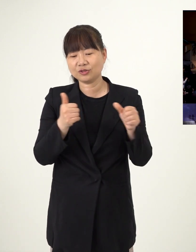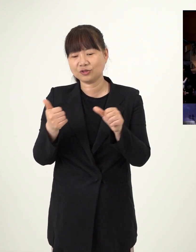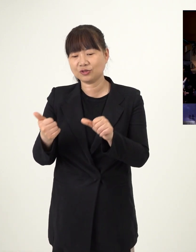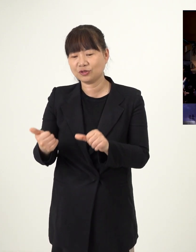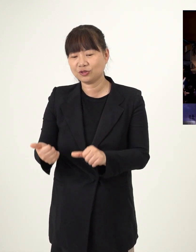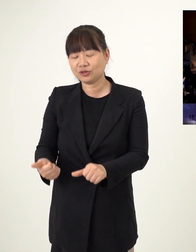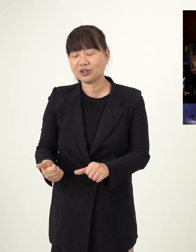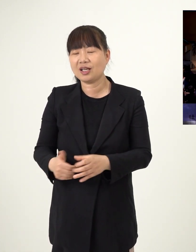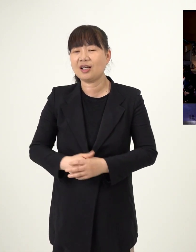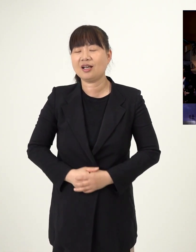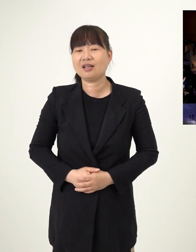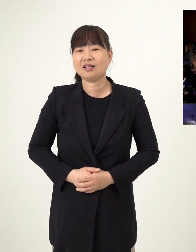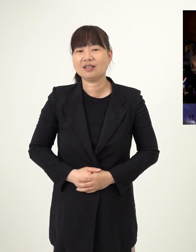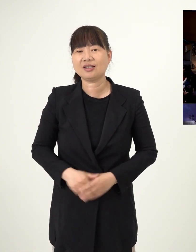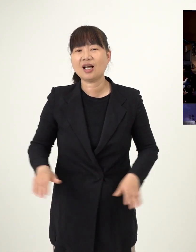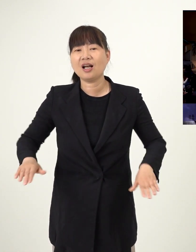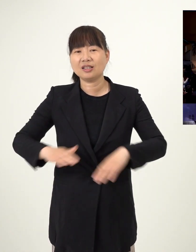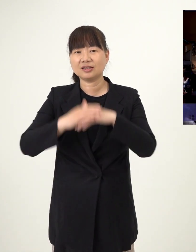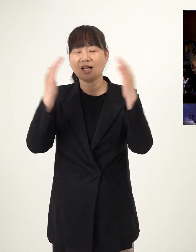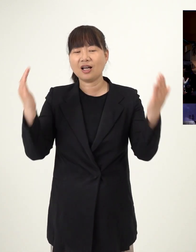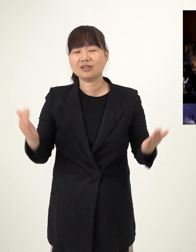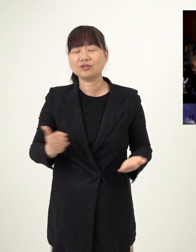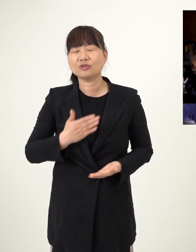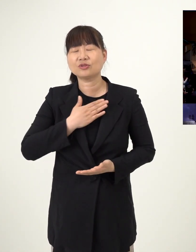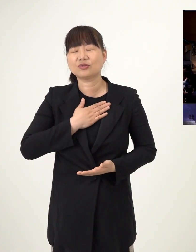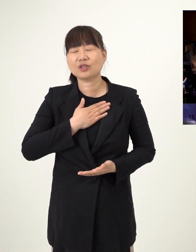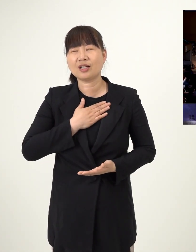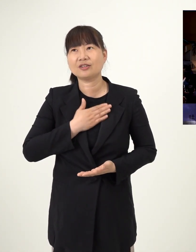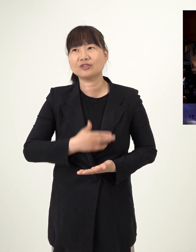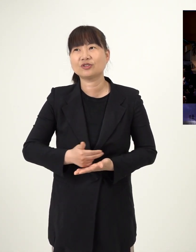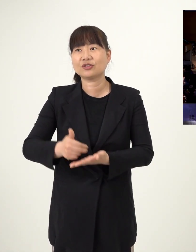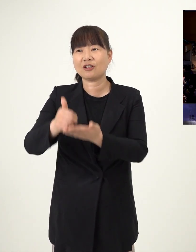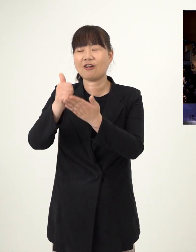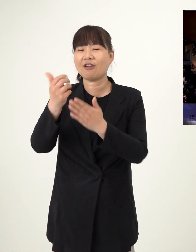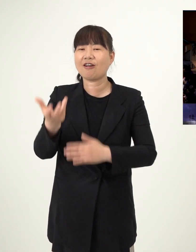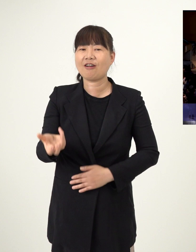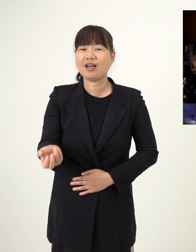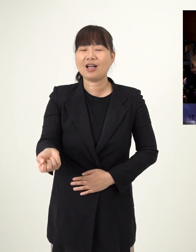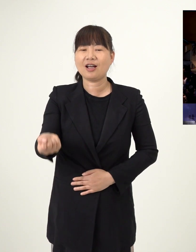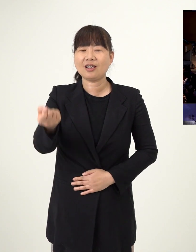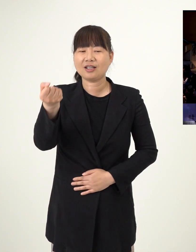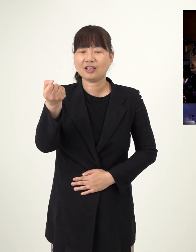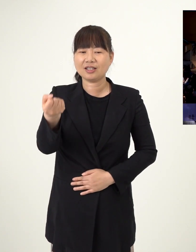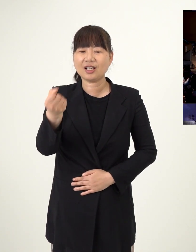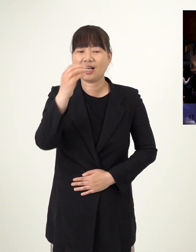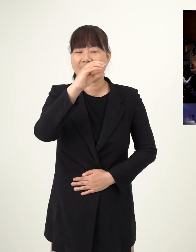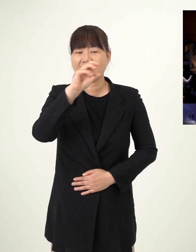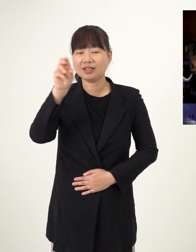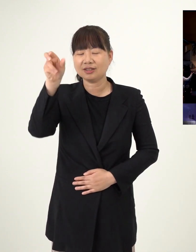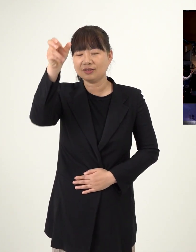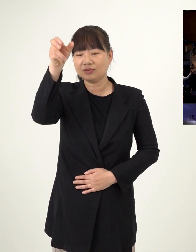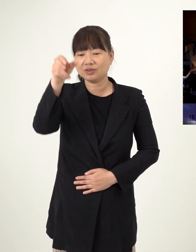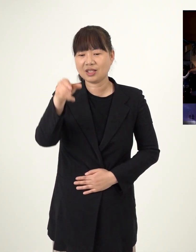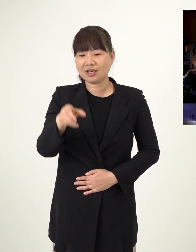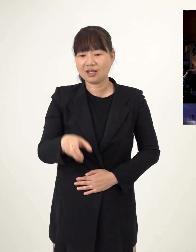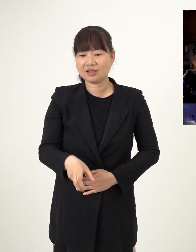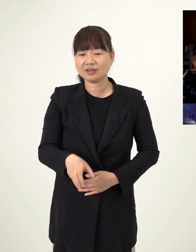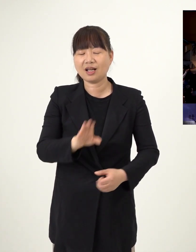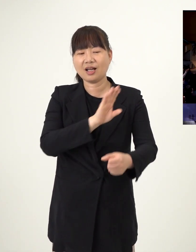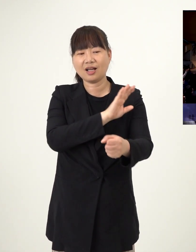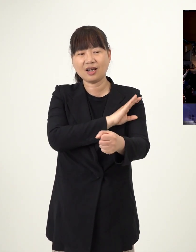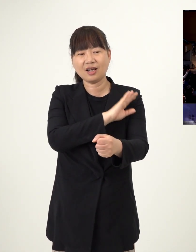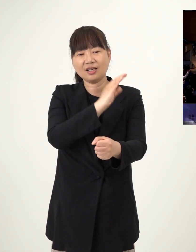사나 죽으나 난 주의 것. 십자가의 능력,